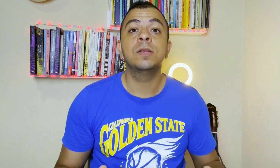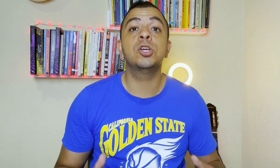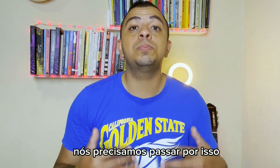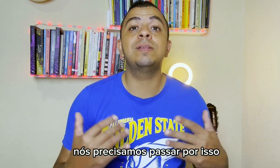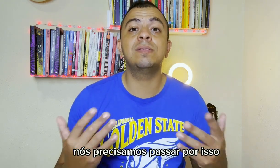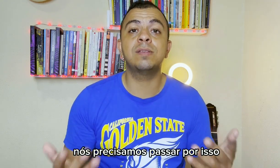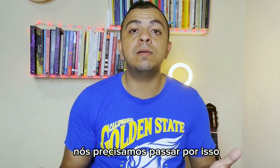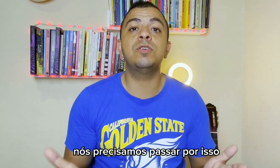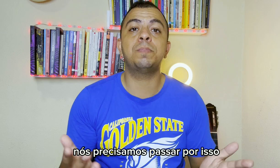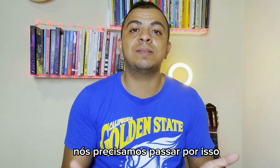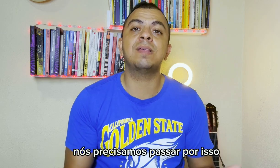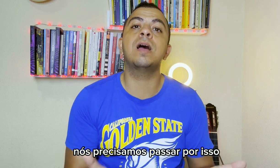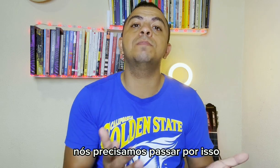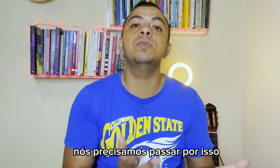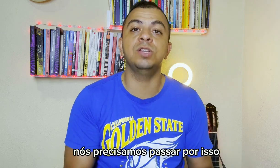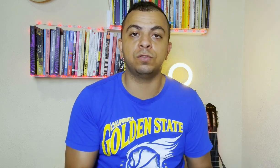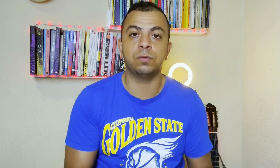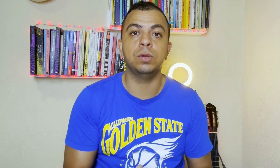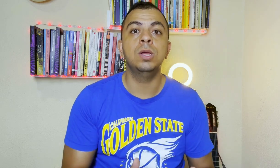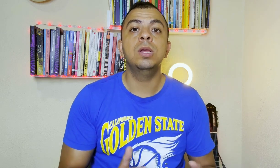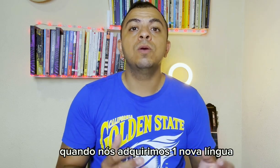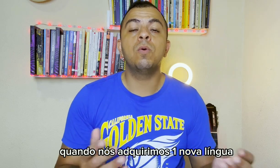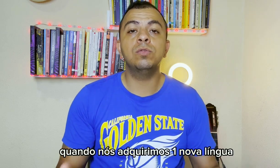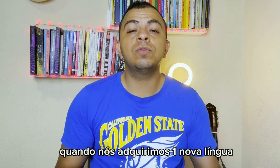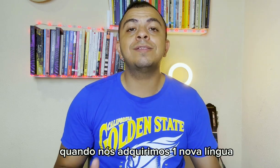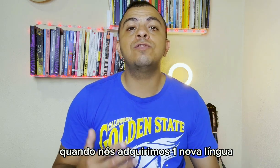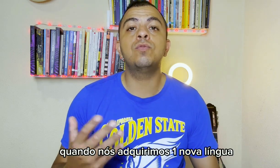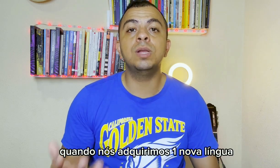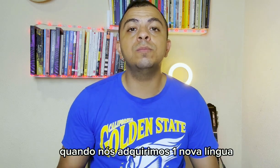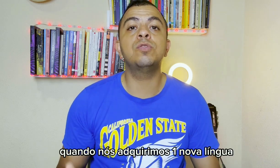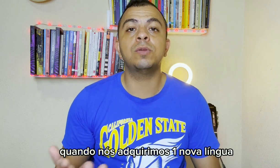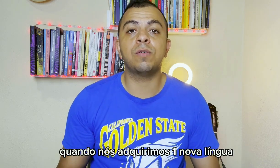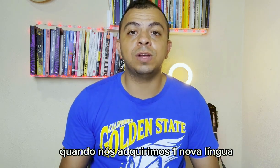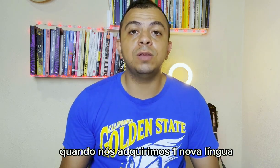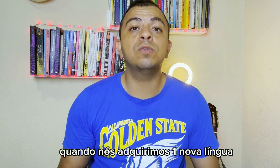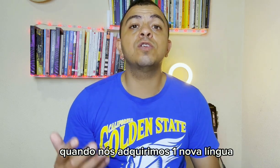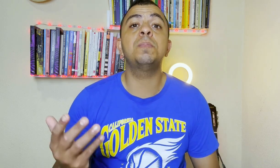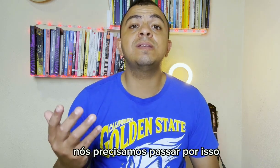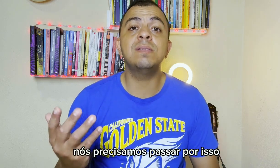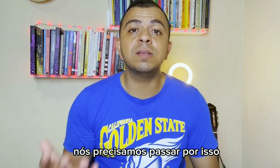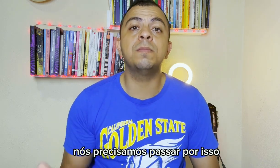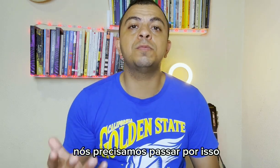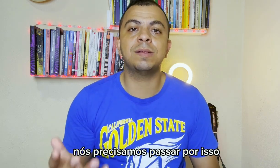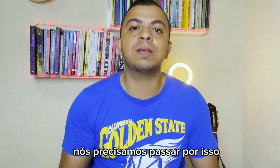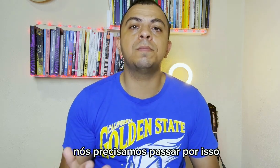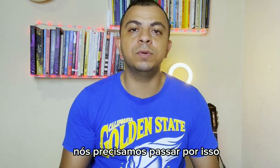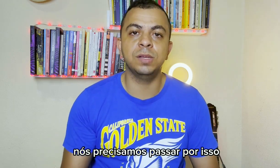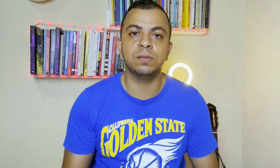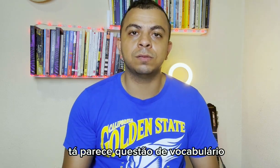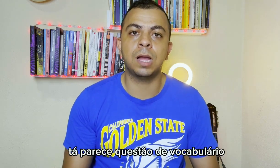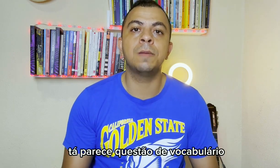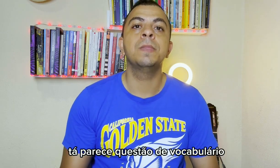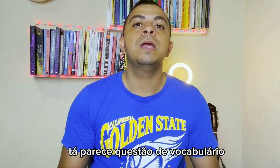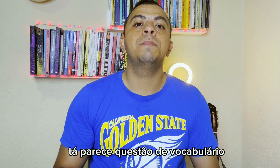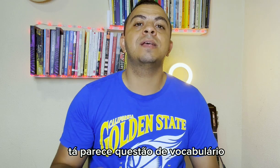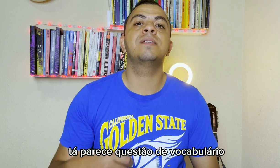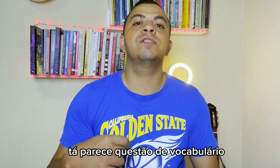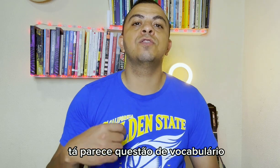Nós precisamos passar por isso. Quando nós adquirimos uma nova língua, nós precisamos passar por isso, tá? Por essa questão